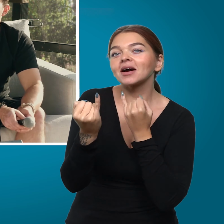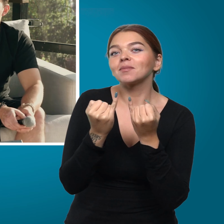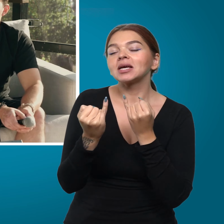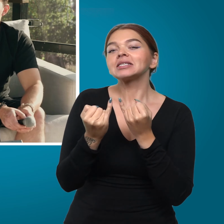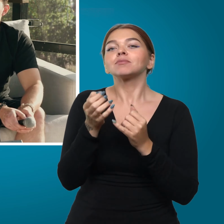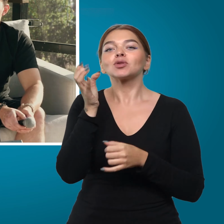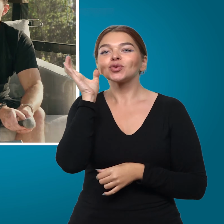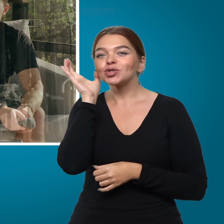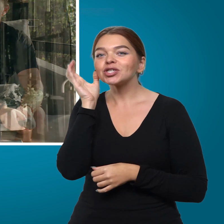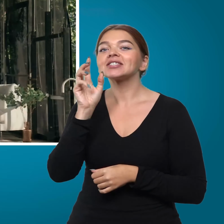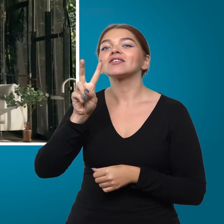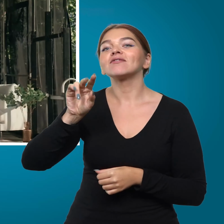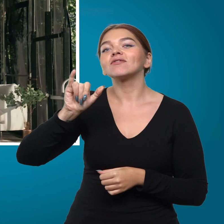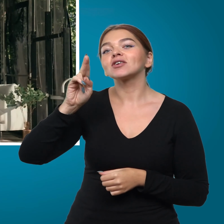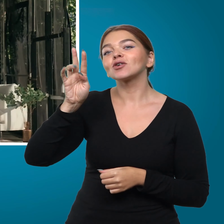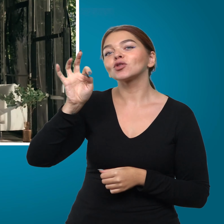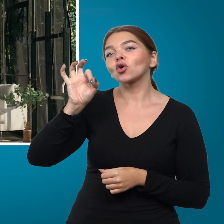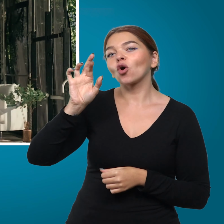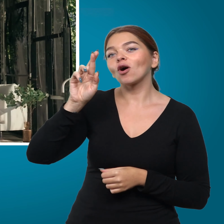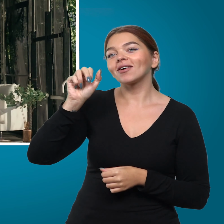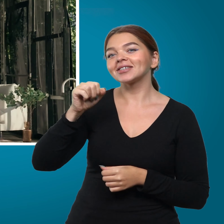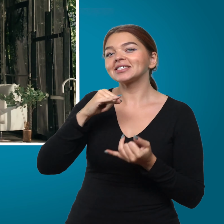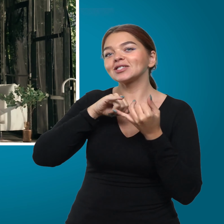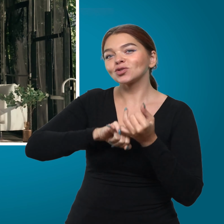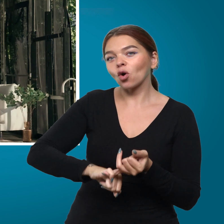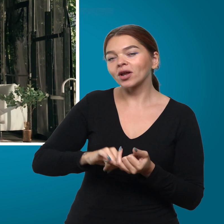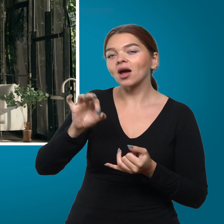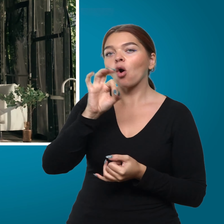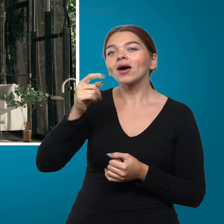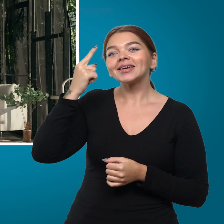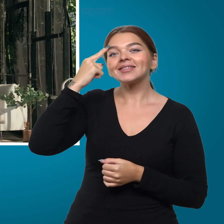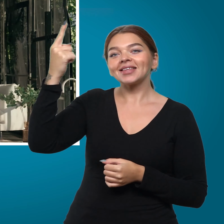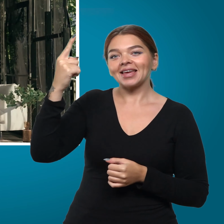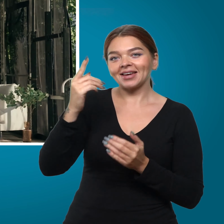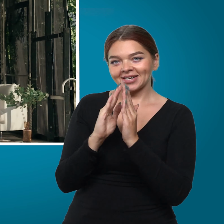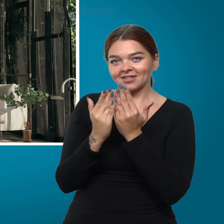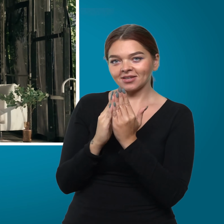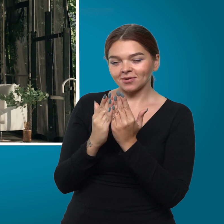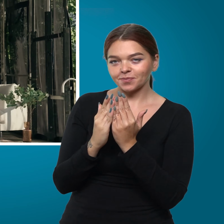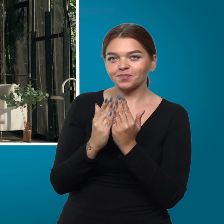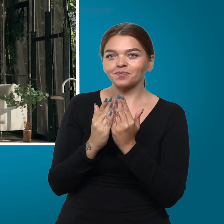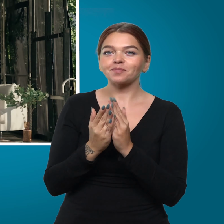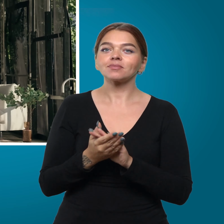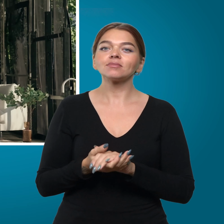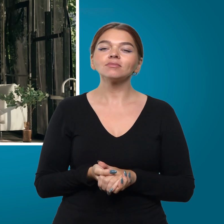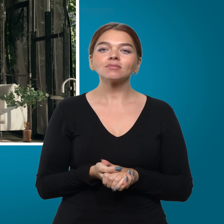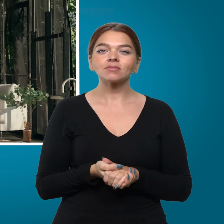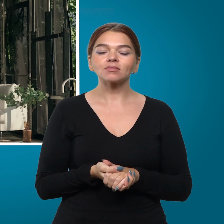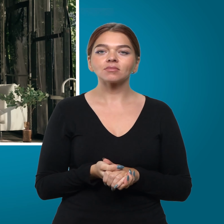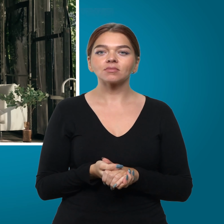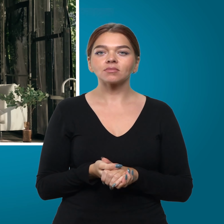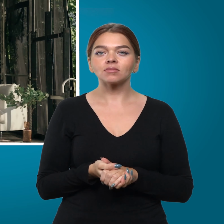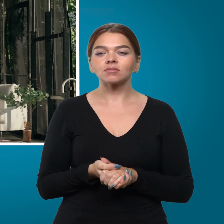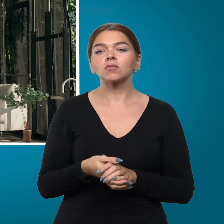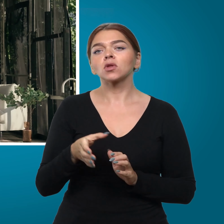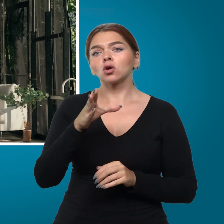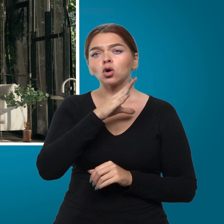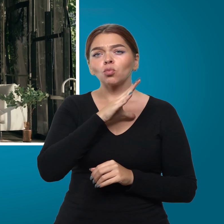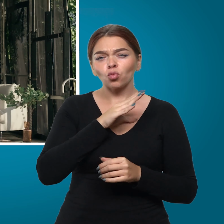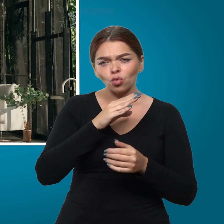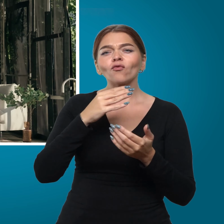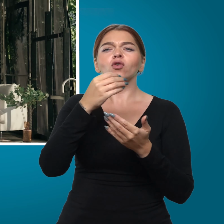Gerai, mes apie tai dar detaliau pasikalbėsim, noriu dar išgirsti ir Viktoro istoriją, kelią iki